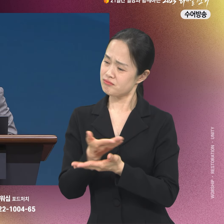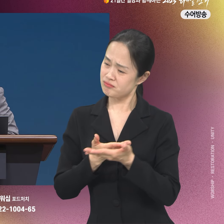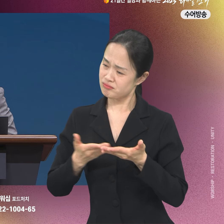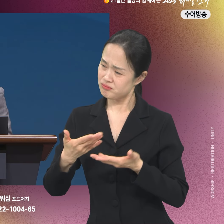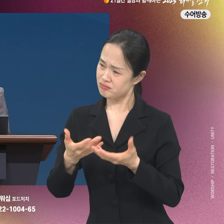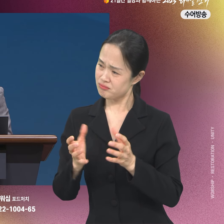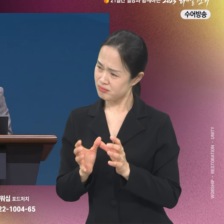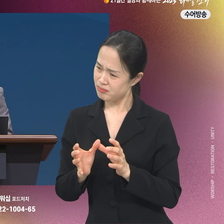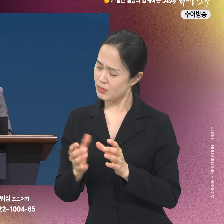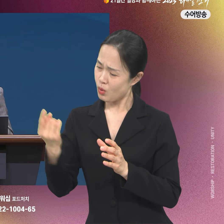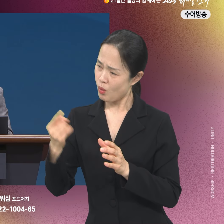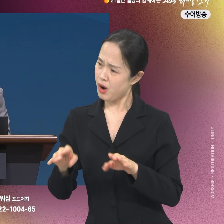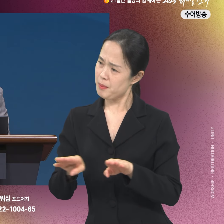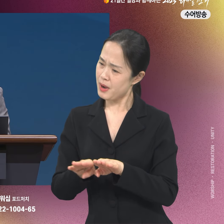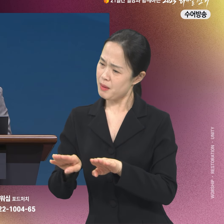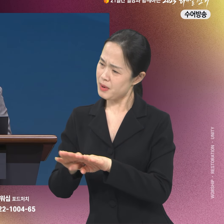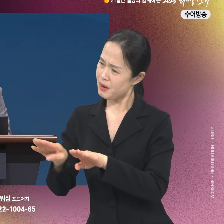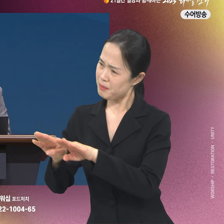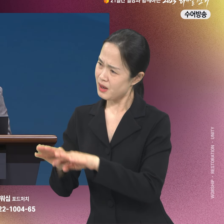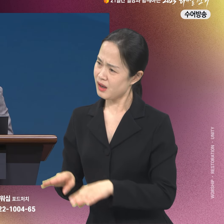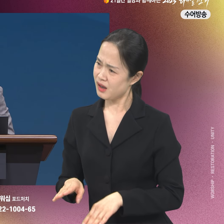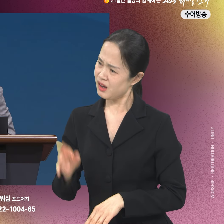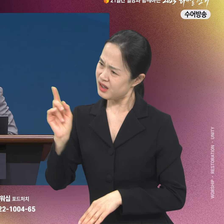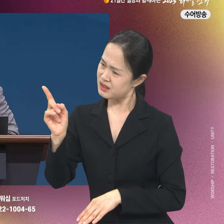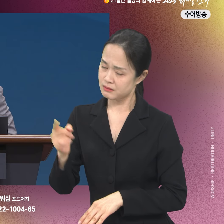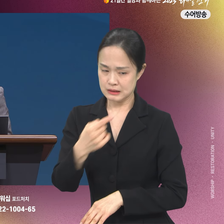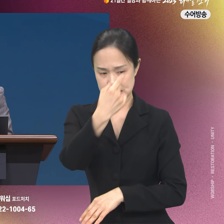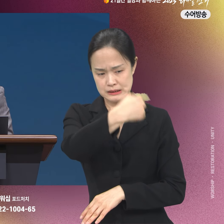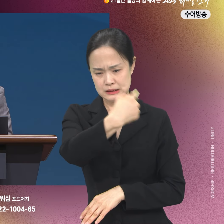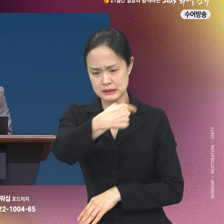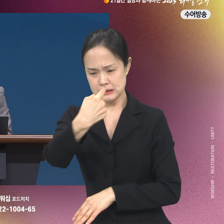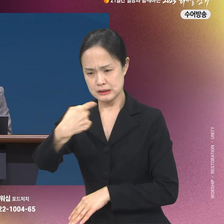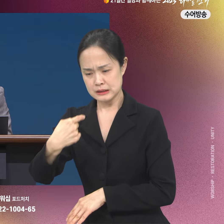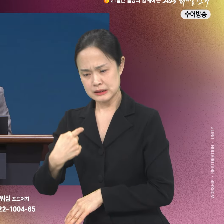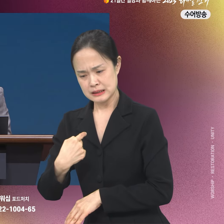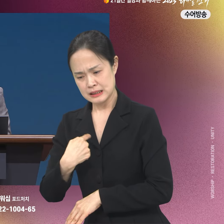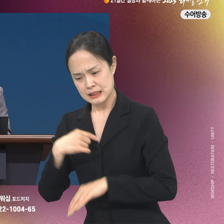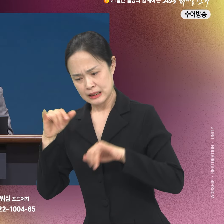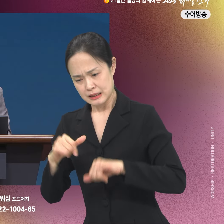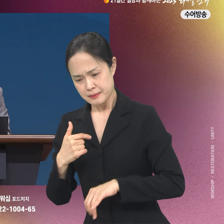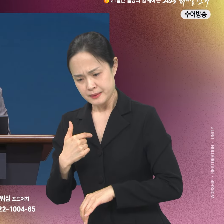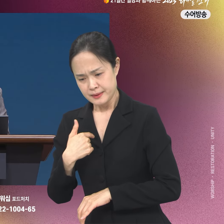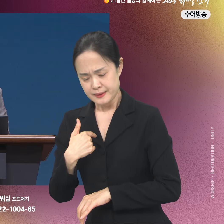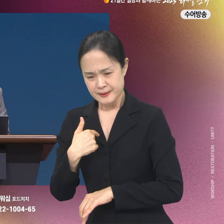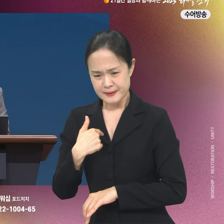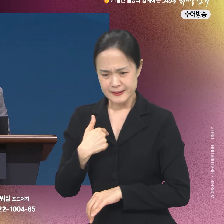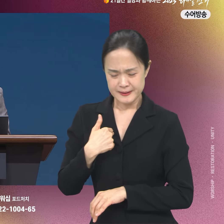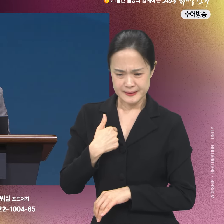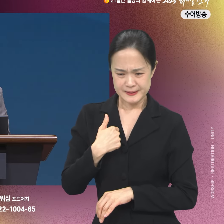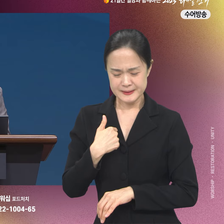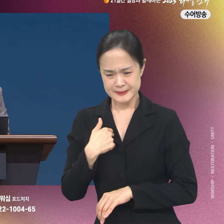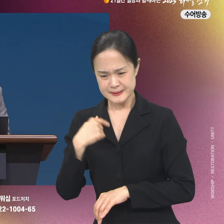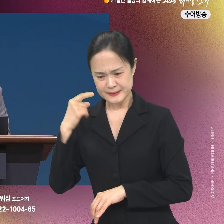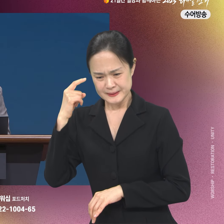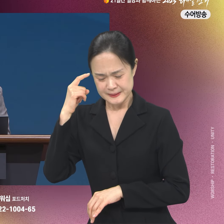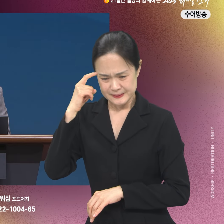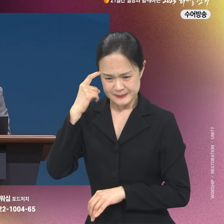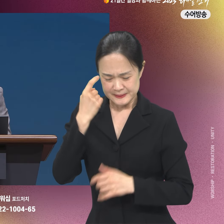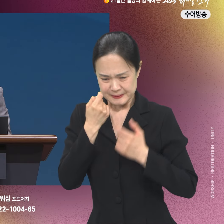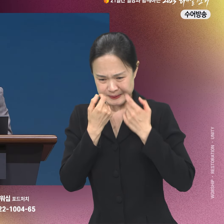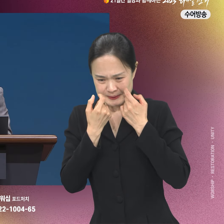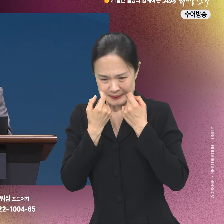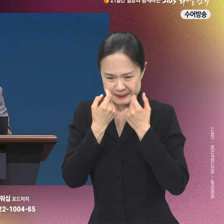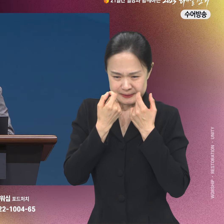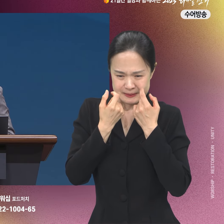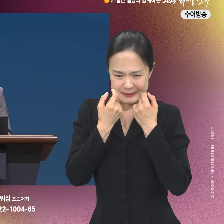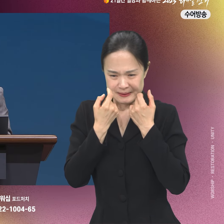건 아니라는 거죠. 이전에는 제가 의식했어요. 누군가가 나를 볼 텐데에 대한 의식.